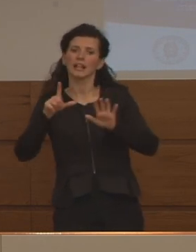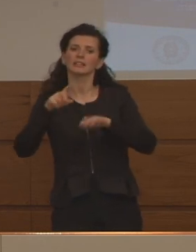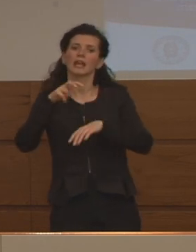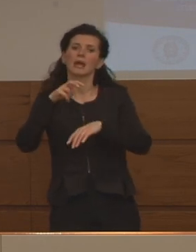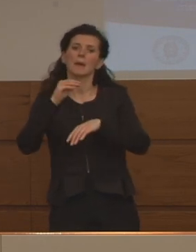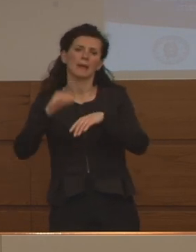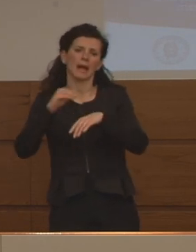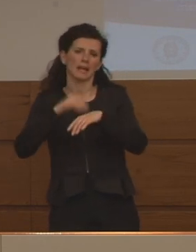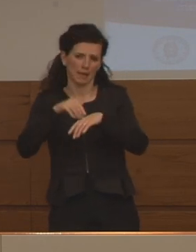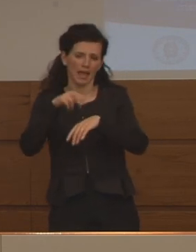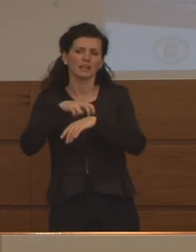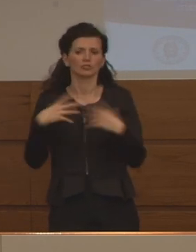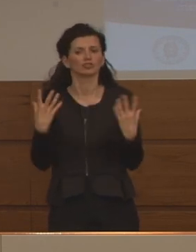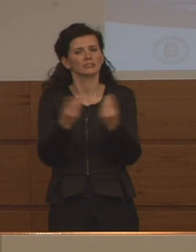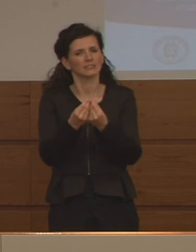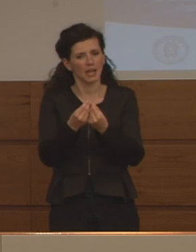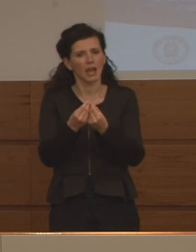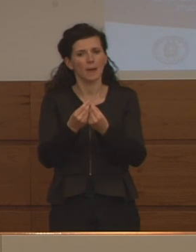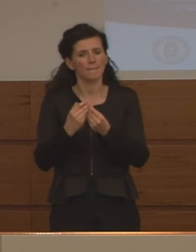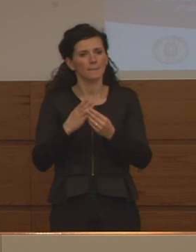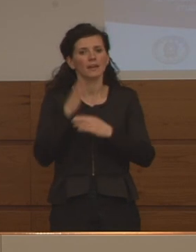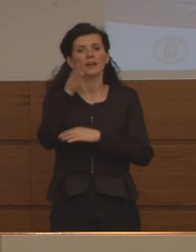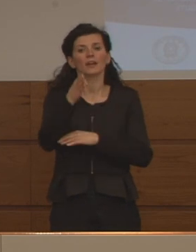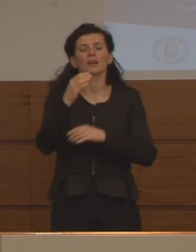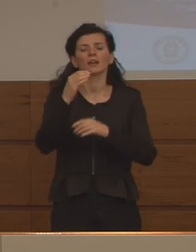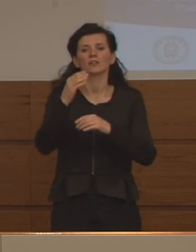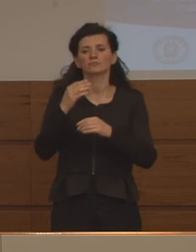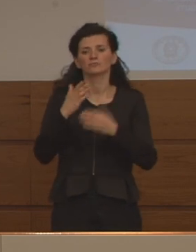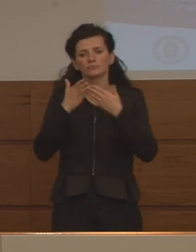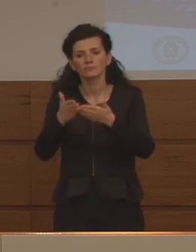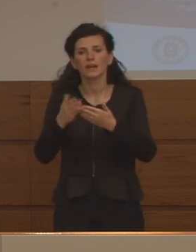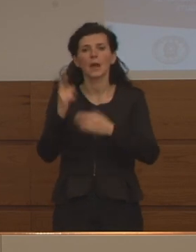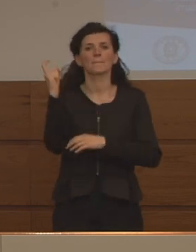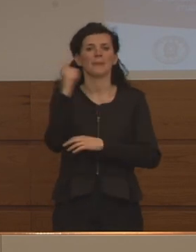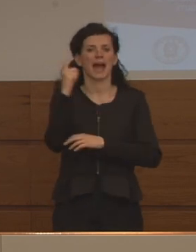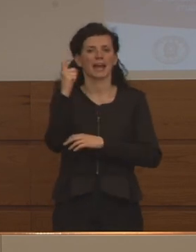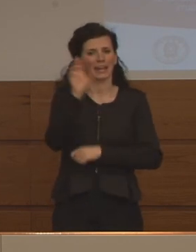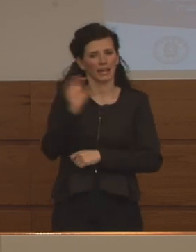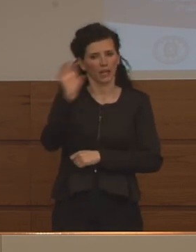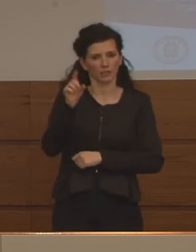che opereranno nella regione marche 10